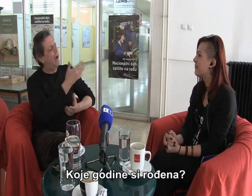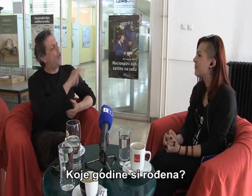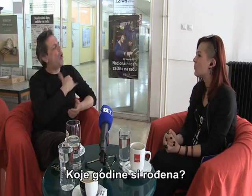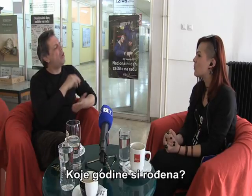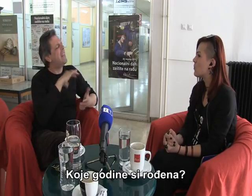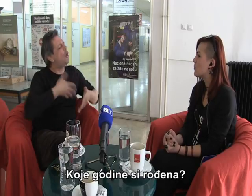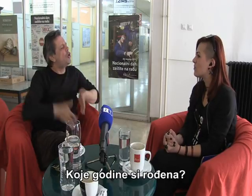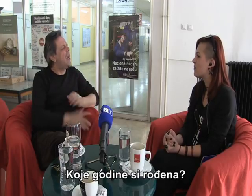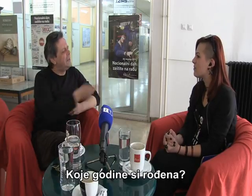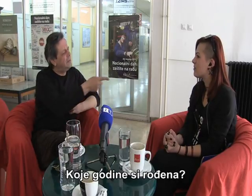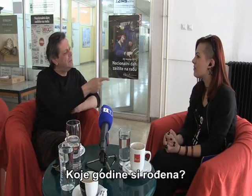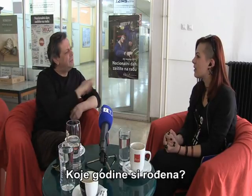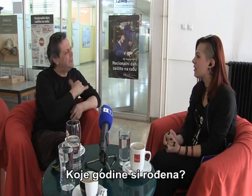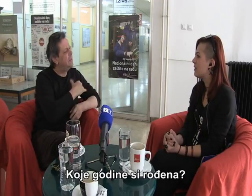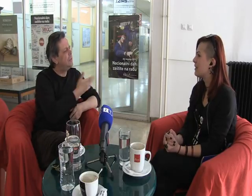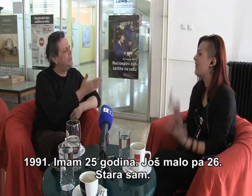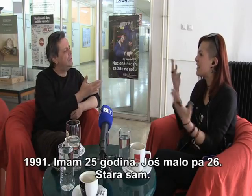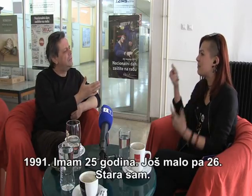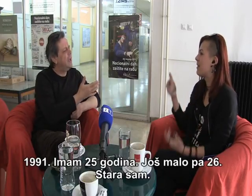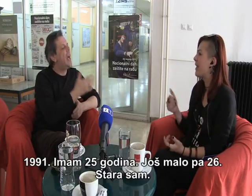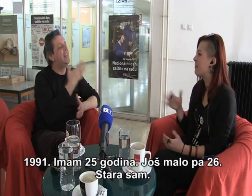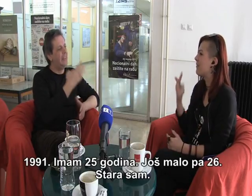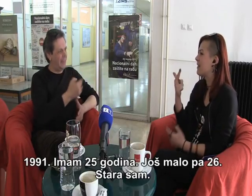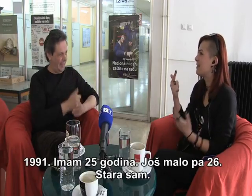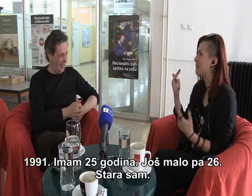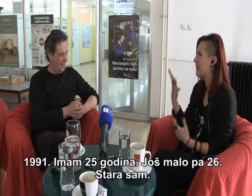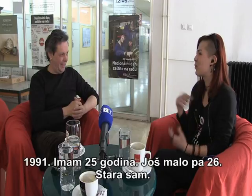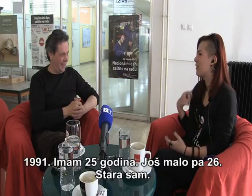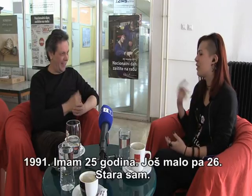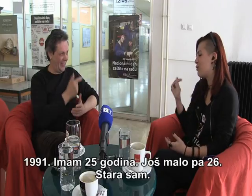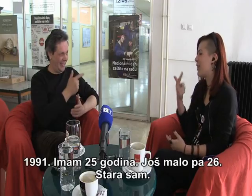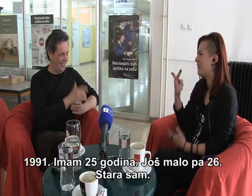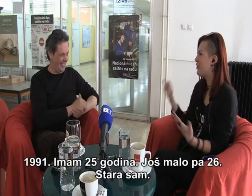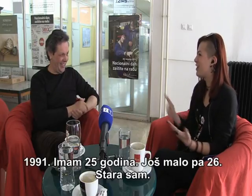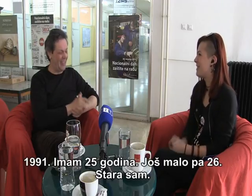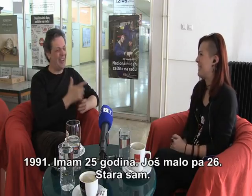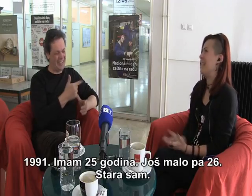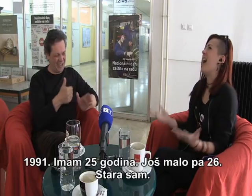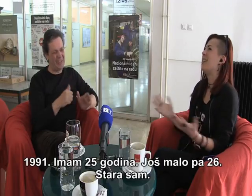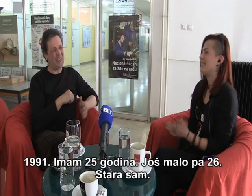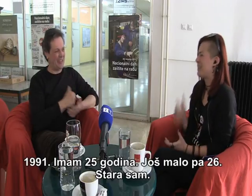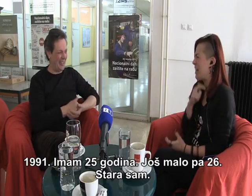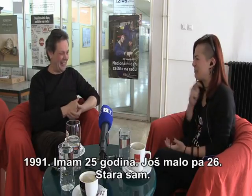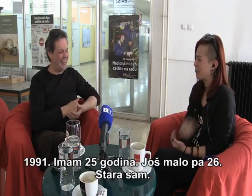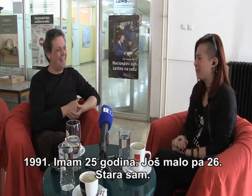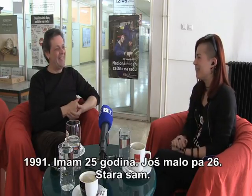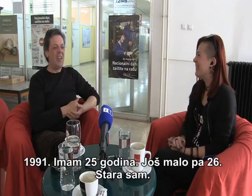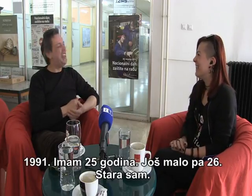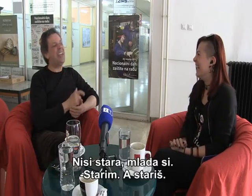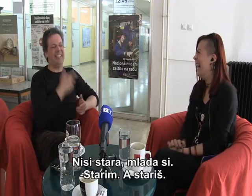Koje godine si rođena? 91. Ima 25 godina, još malo da si. 26. Nisi